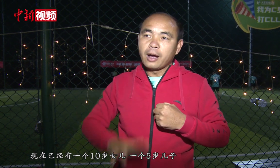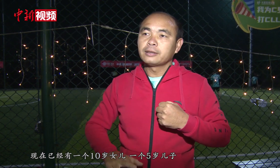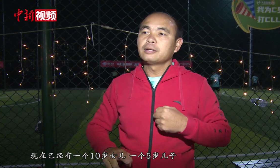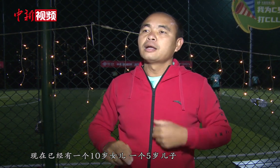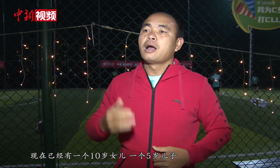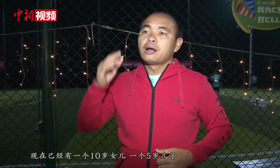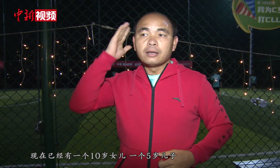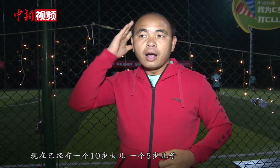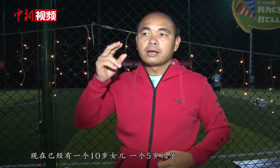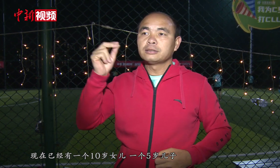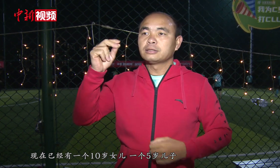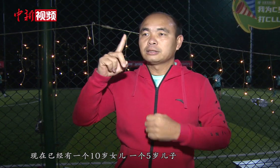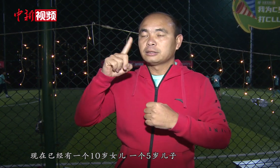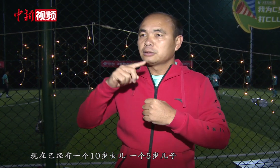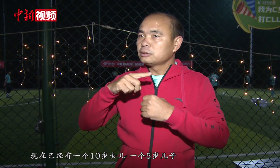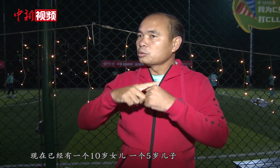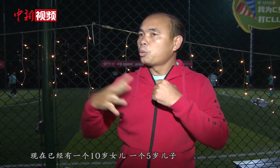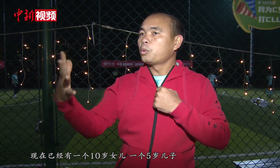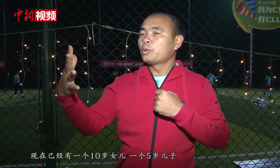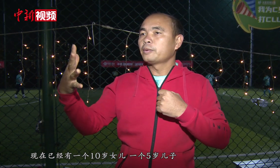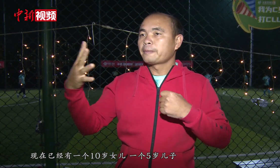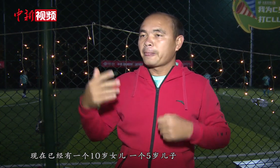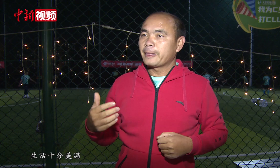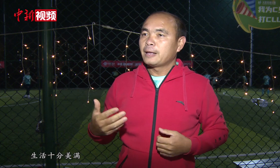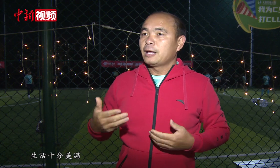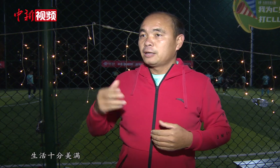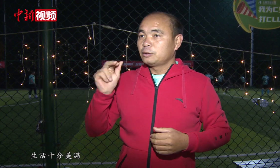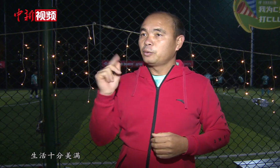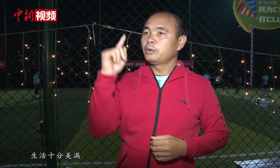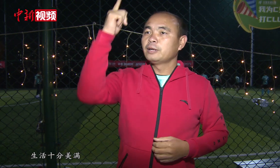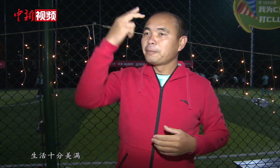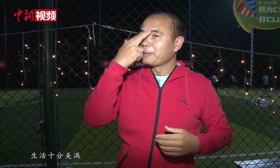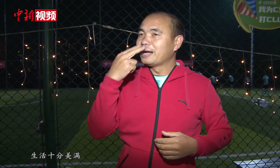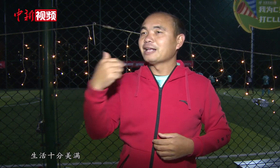一个5岁儿子，生活十分美满。